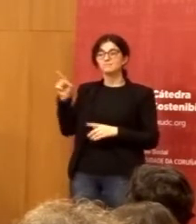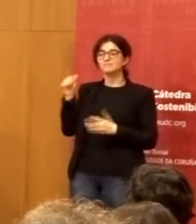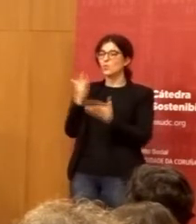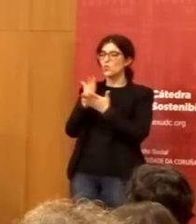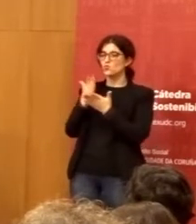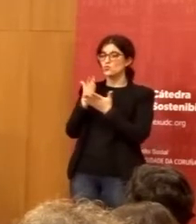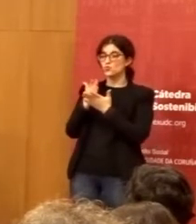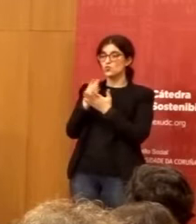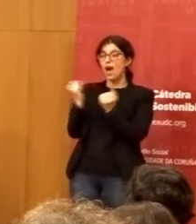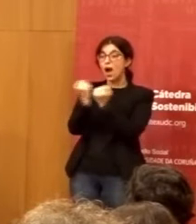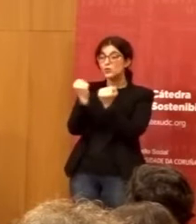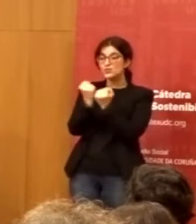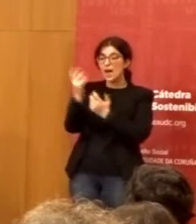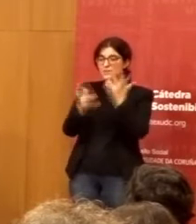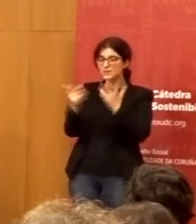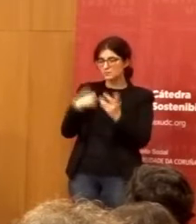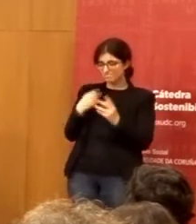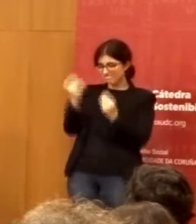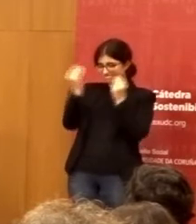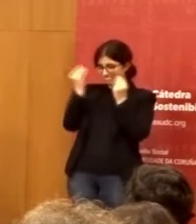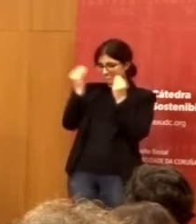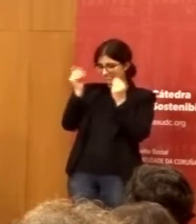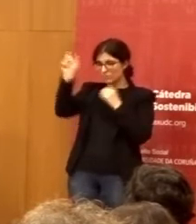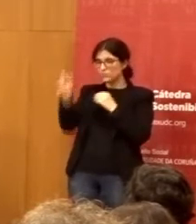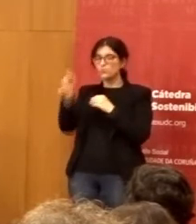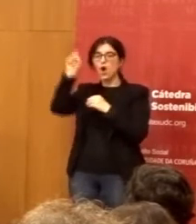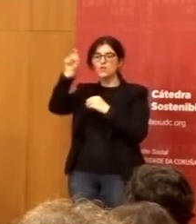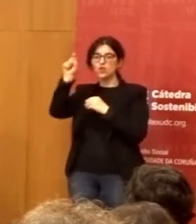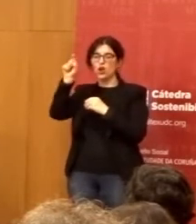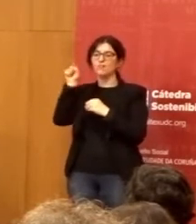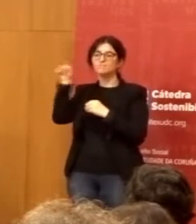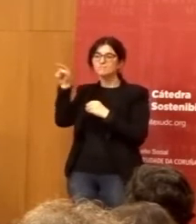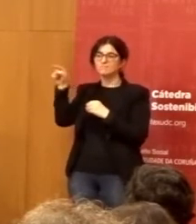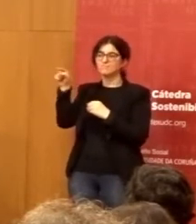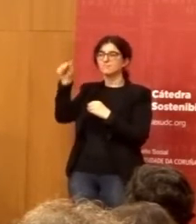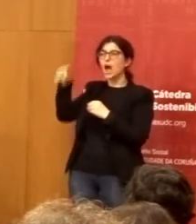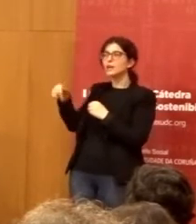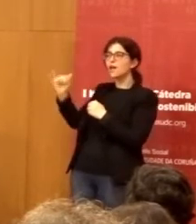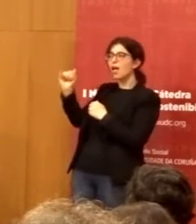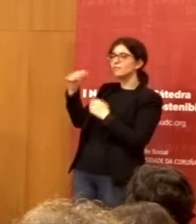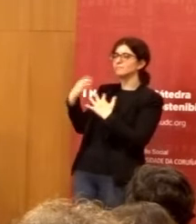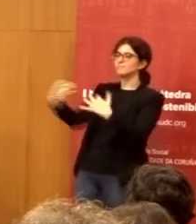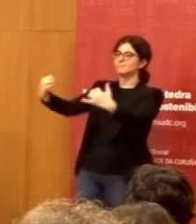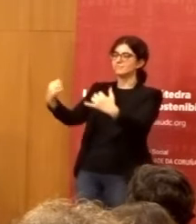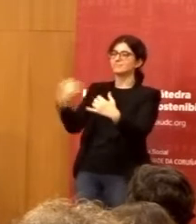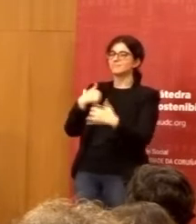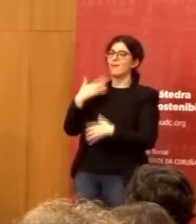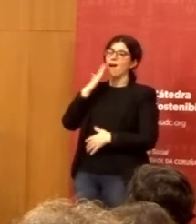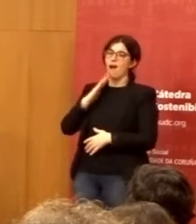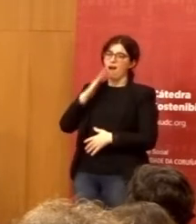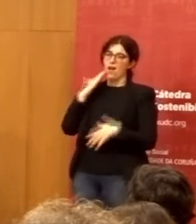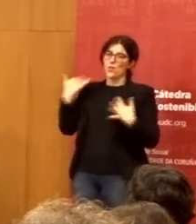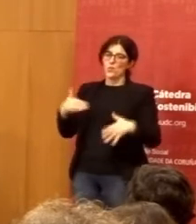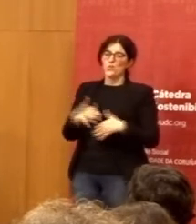de ayudante de auxiliar administrativo con mi profesora Adriana, que se encuentra por aquí presente, a la cual le tengo muchísimo cariño.